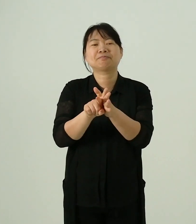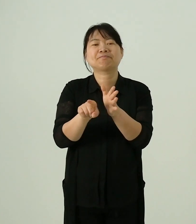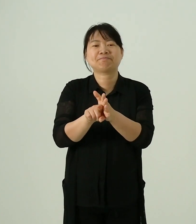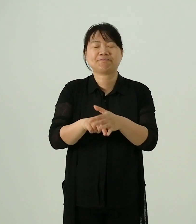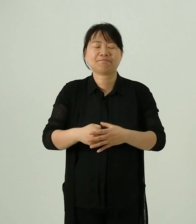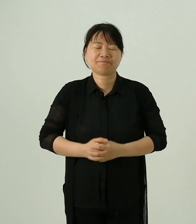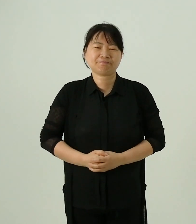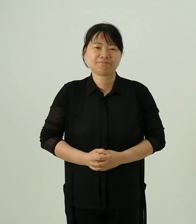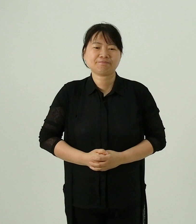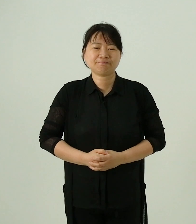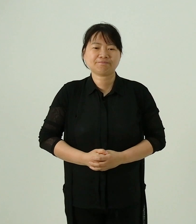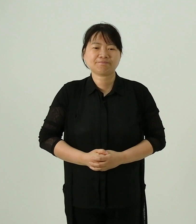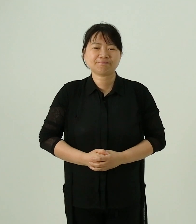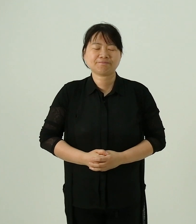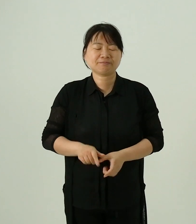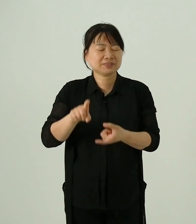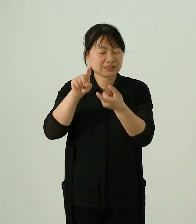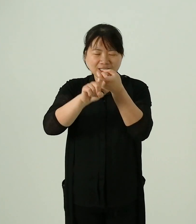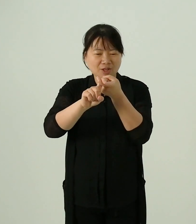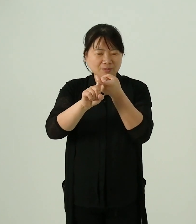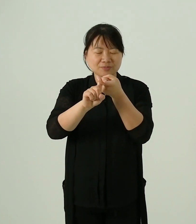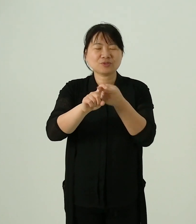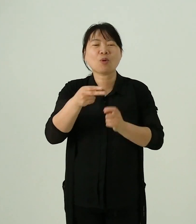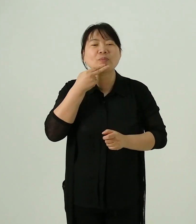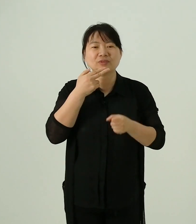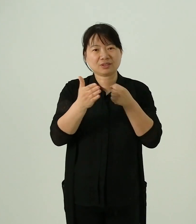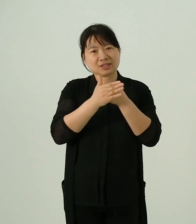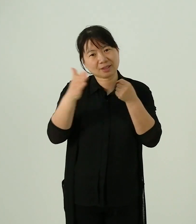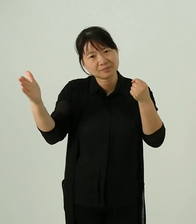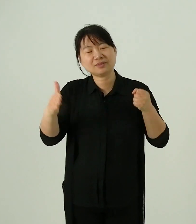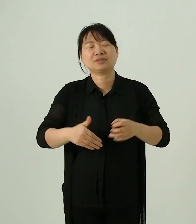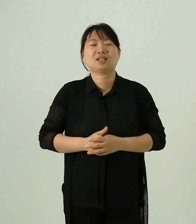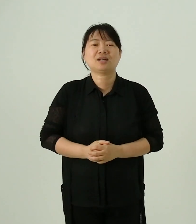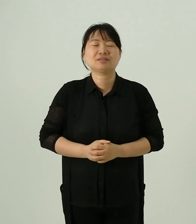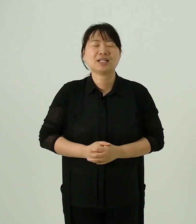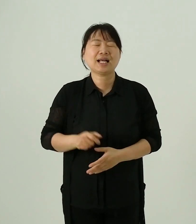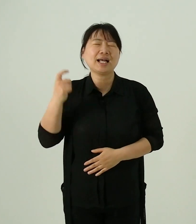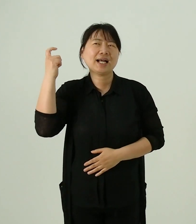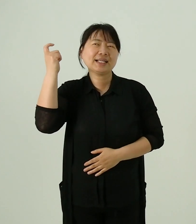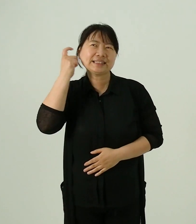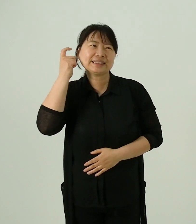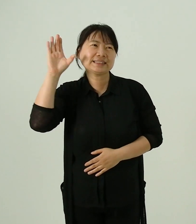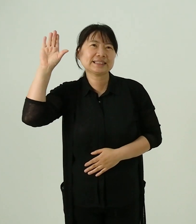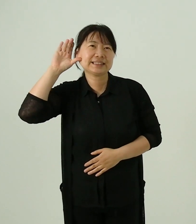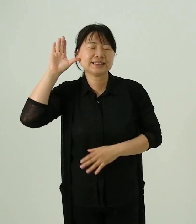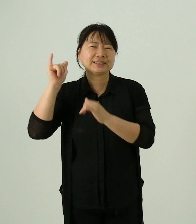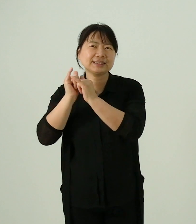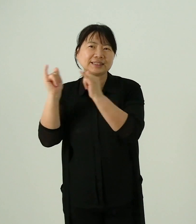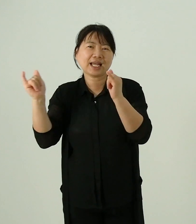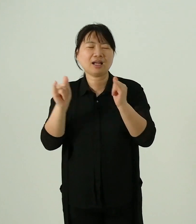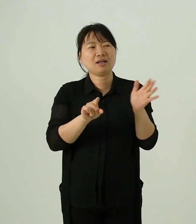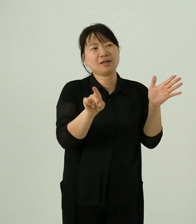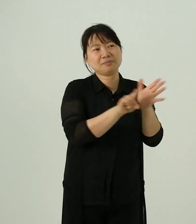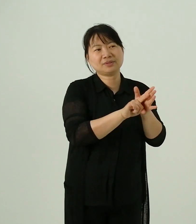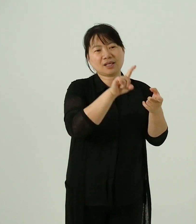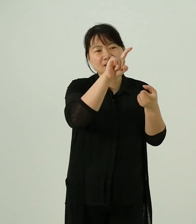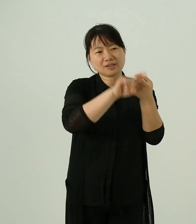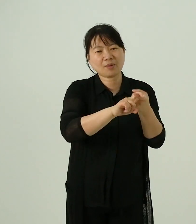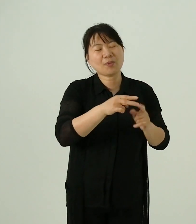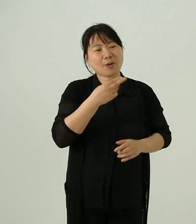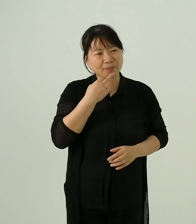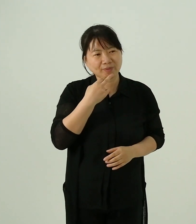믿음과 결부시키지 아니함이라. 듣는 자가 믿음과